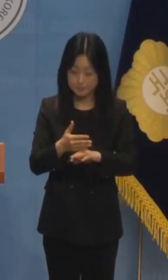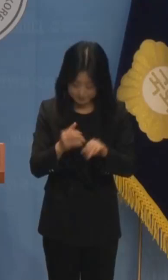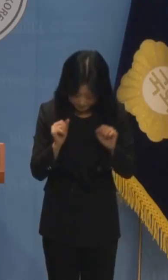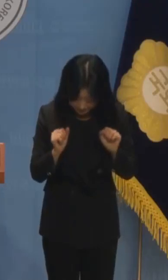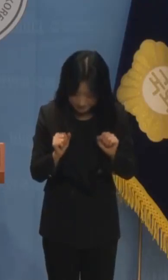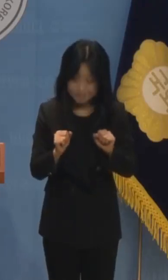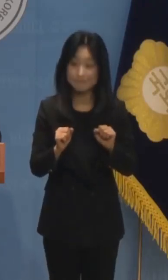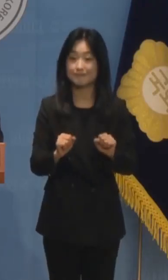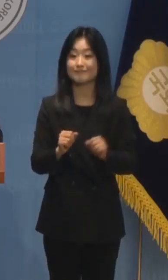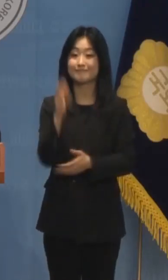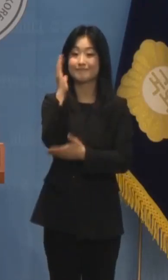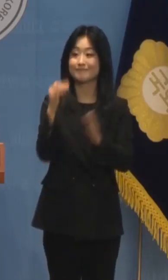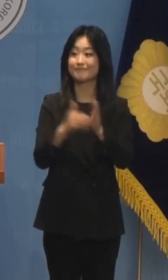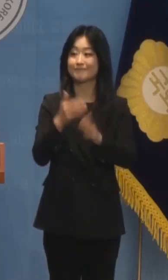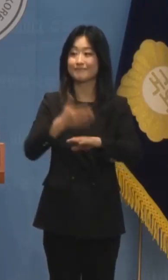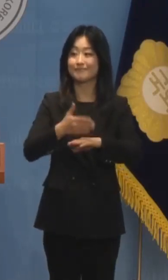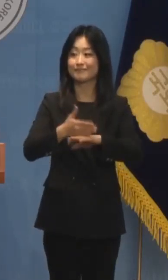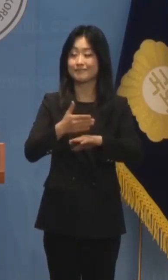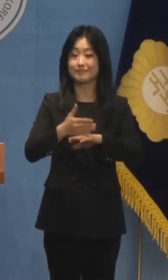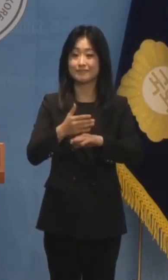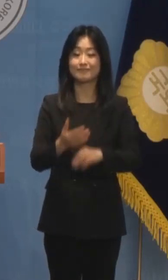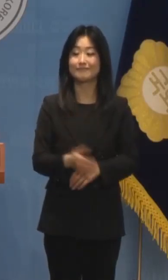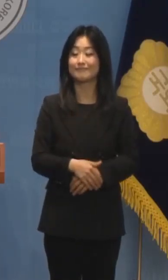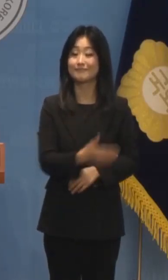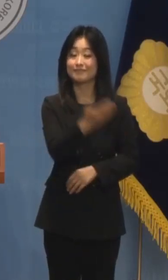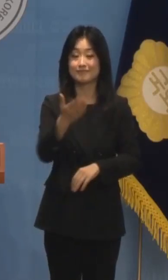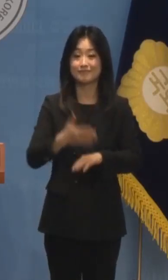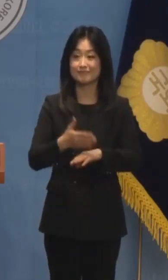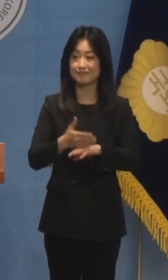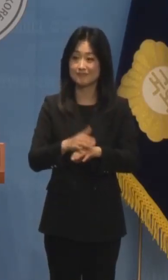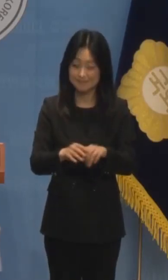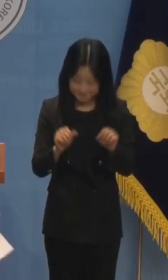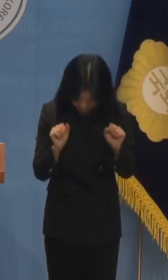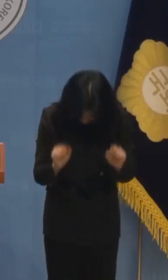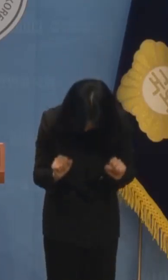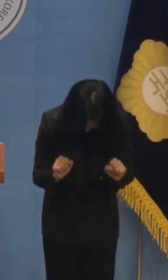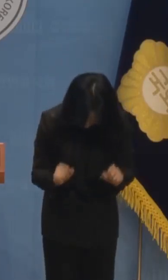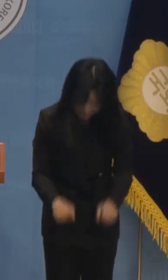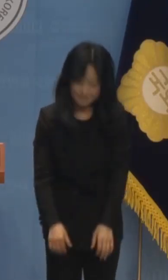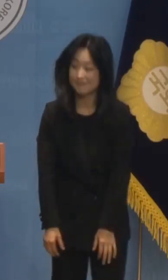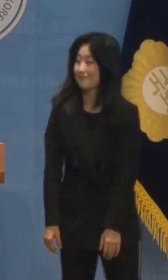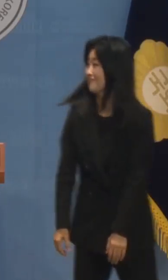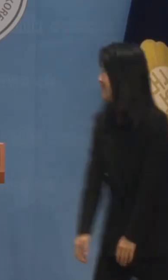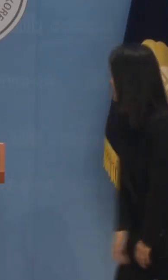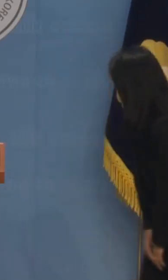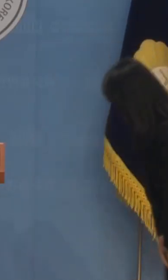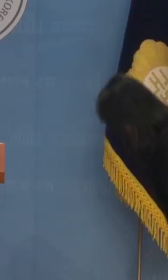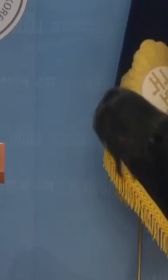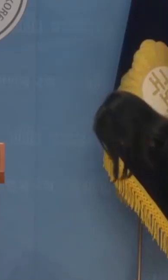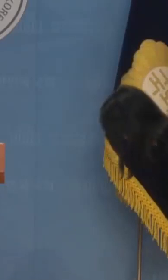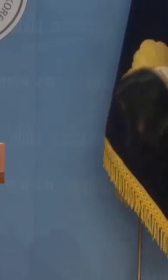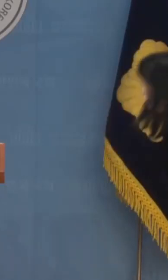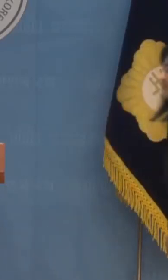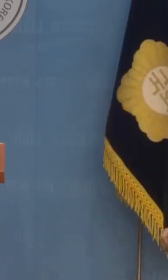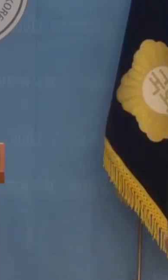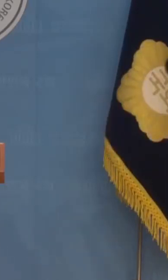그럼 이상 기자회견을 마치겠습니다. 협조해 주신 언론인 여러분 감사합니다. 감사합니다.